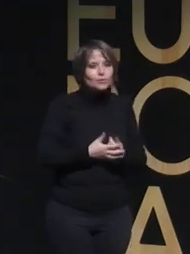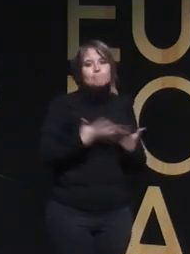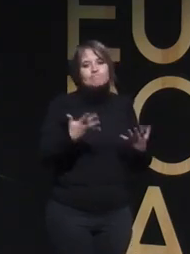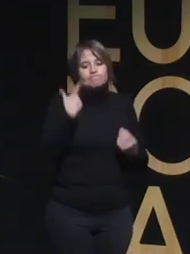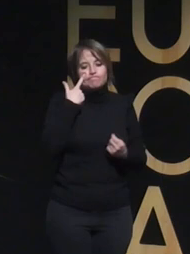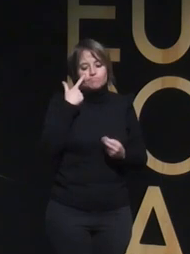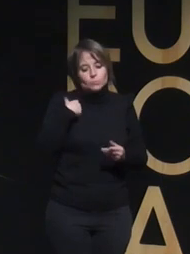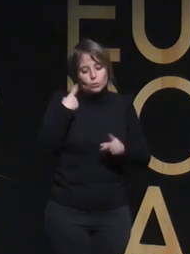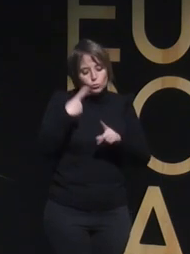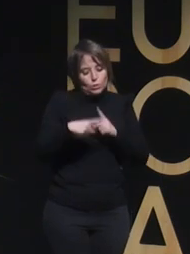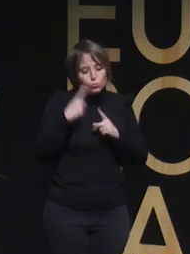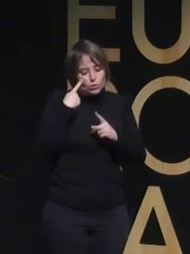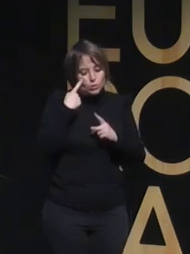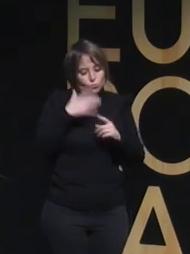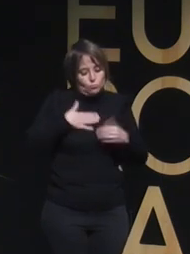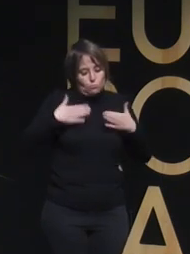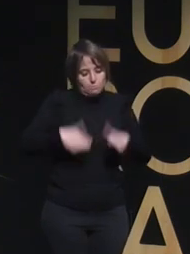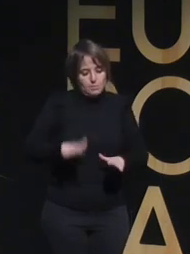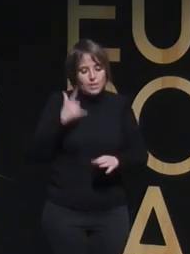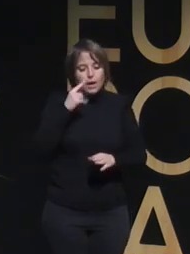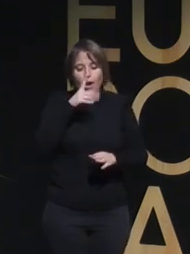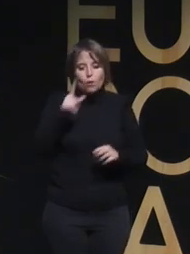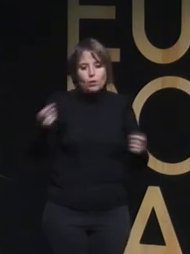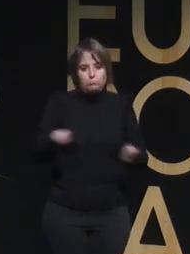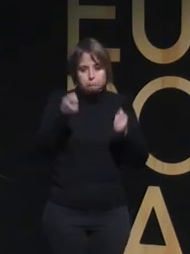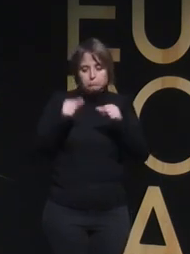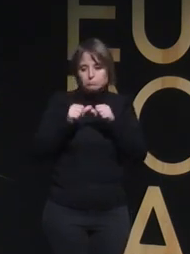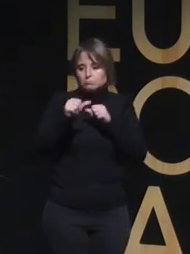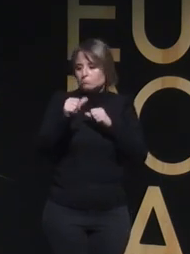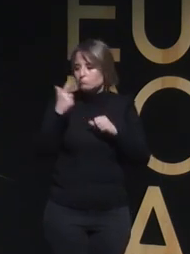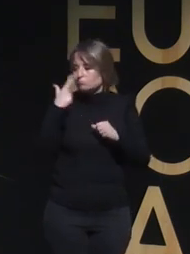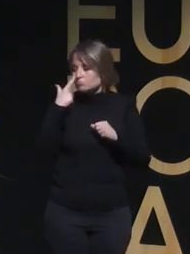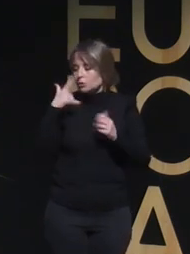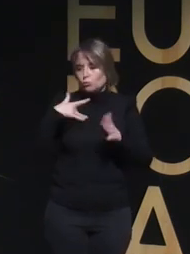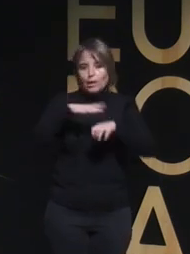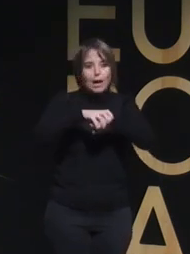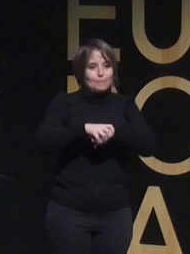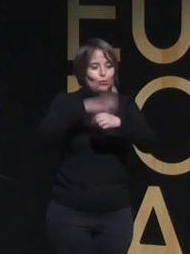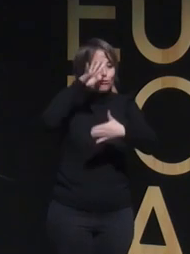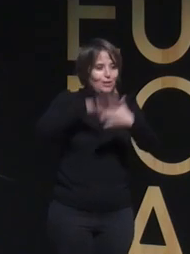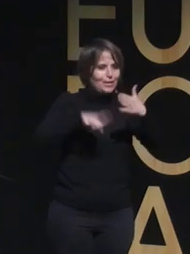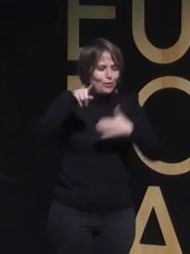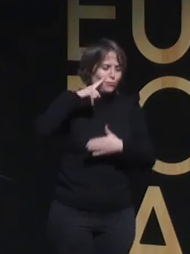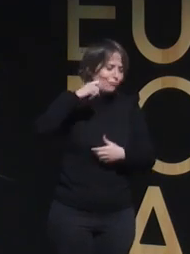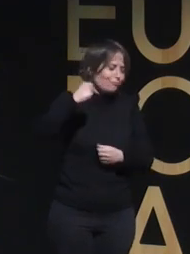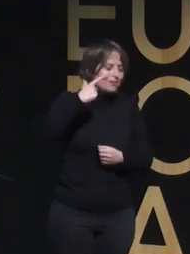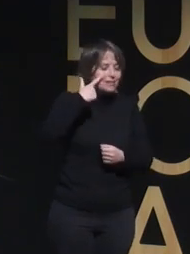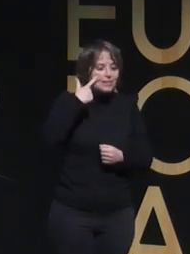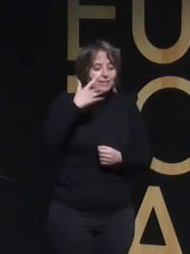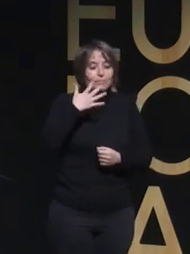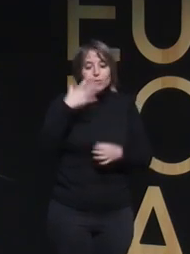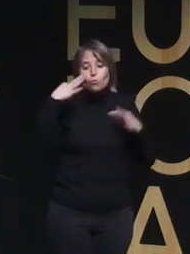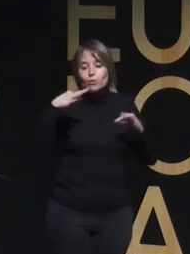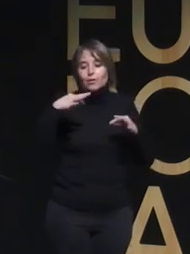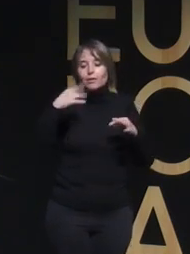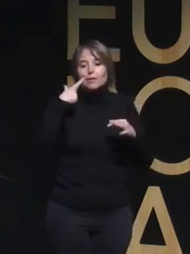hay una cosa que además la desarrollé con mi hija y ahora la vamos a publicar. Además tengo un amigo catalán que para estos son los putos amos. Me dijo, mira, Íñigo, la única forma que nos